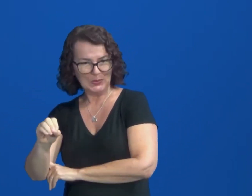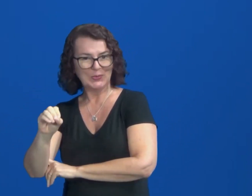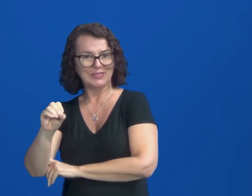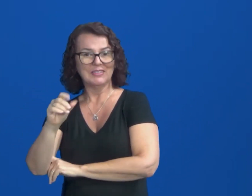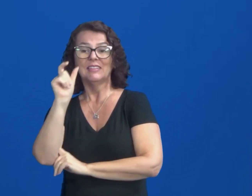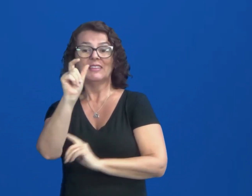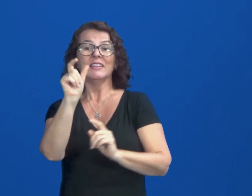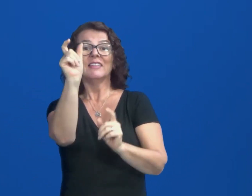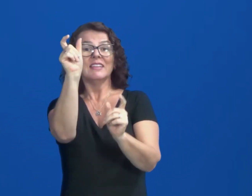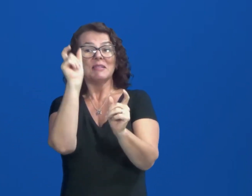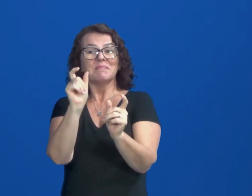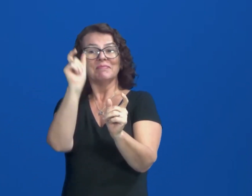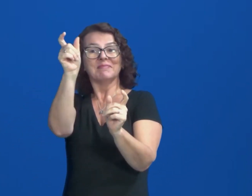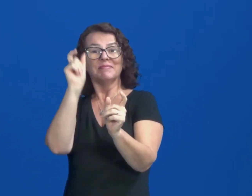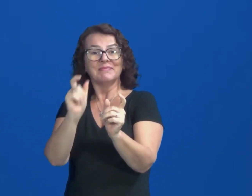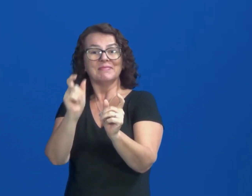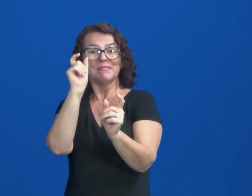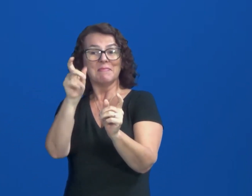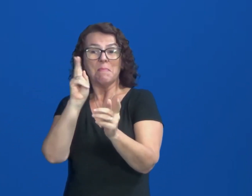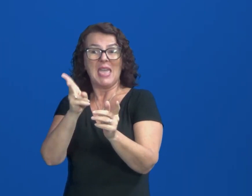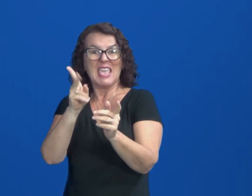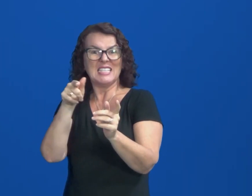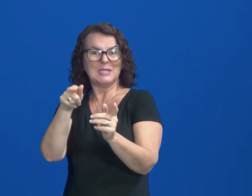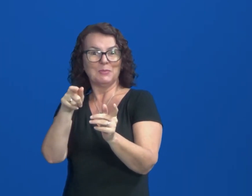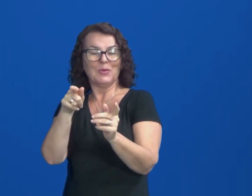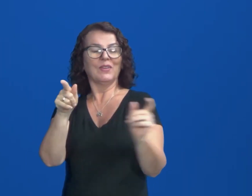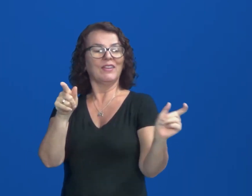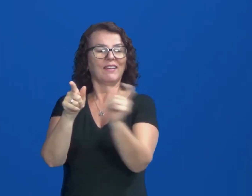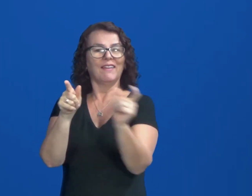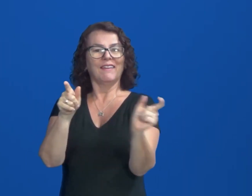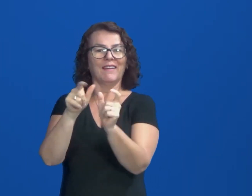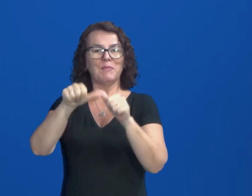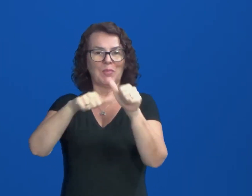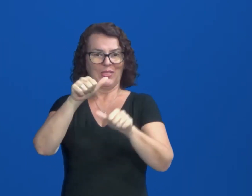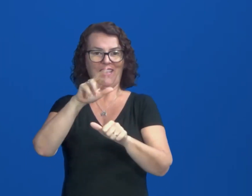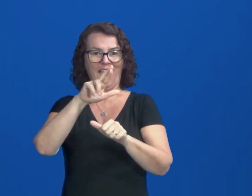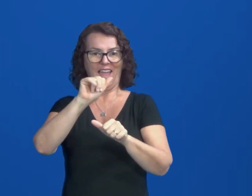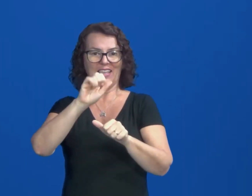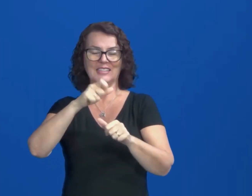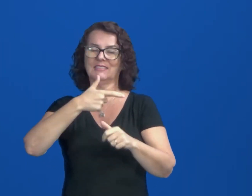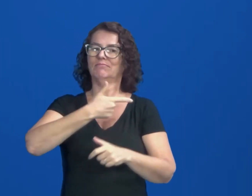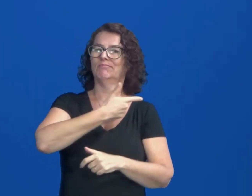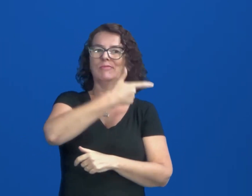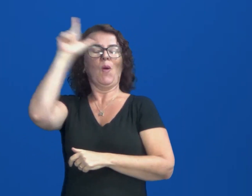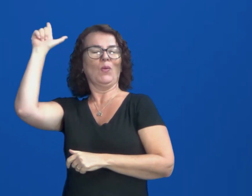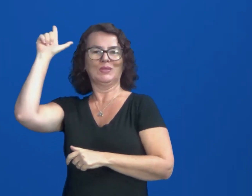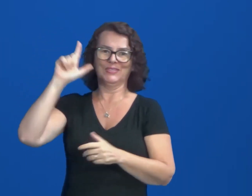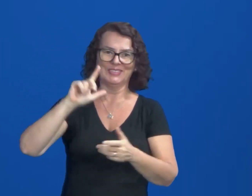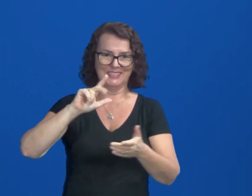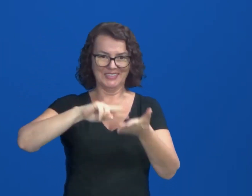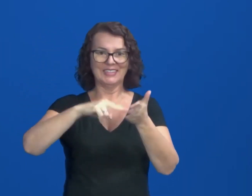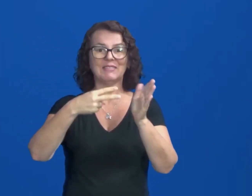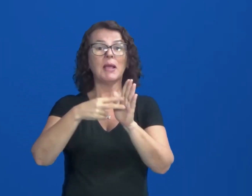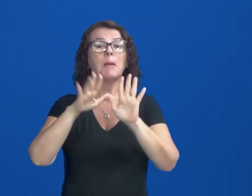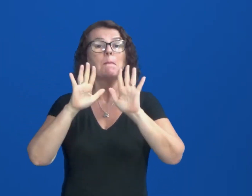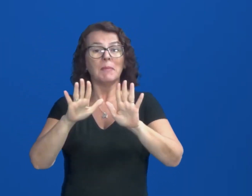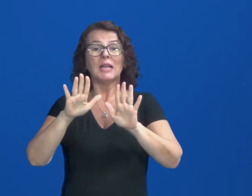jardineiro. Então, o mesmo morfema final, eu posso modificar o morfema raiz e